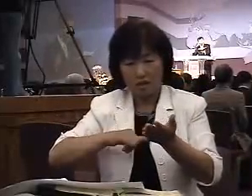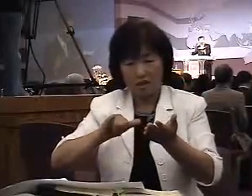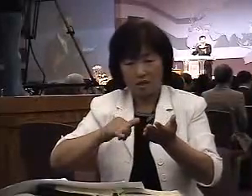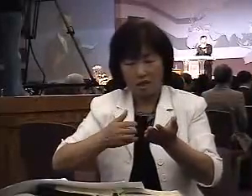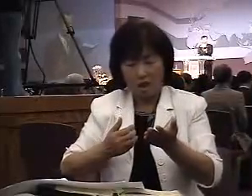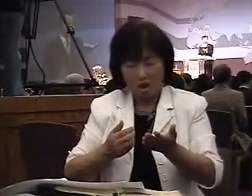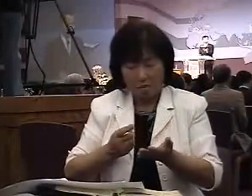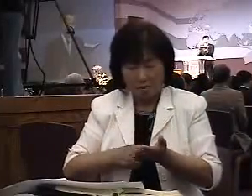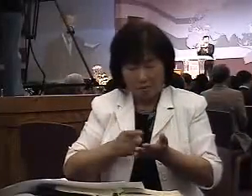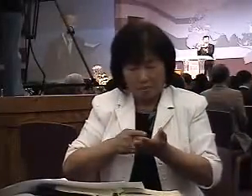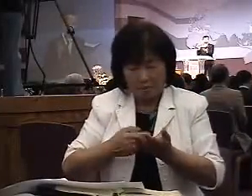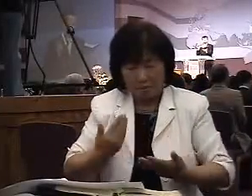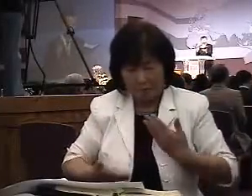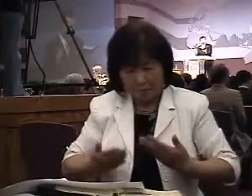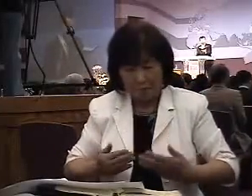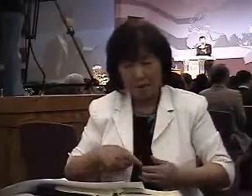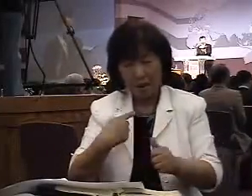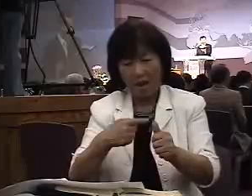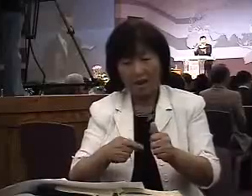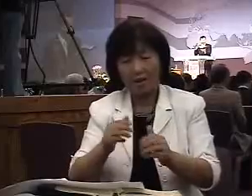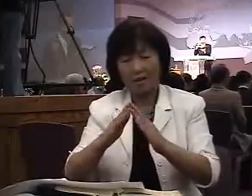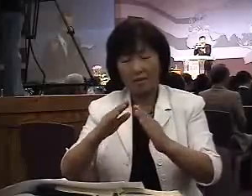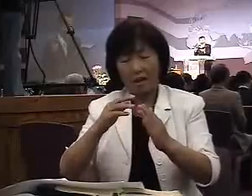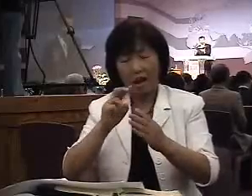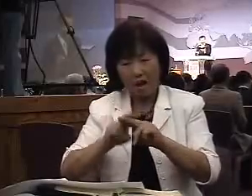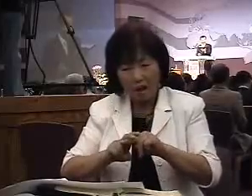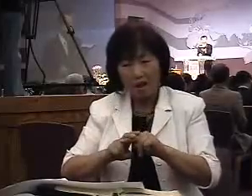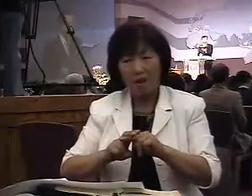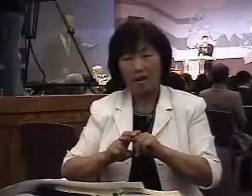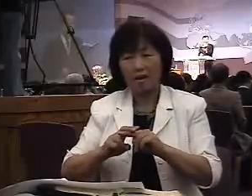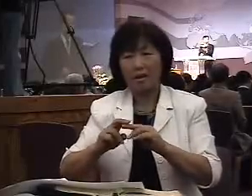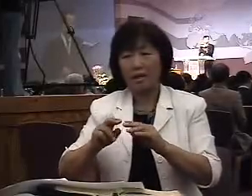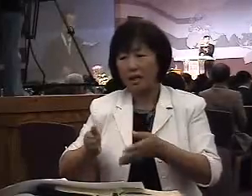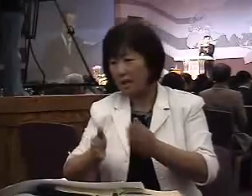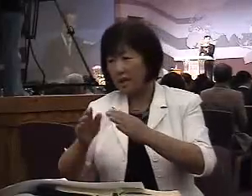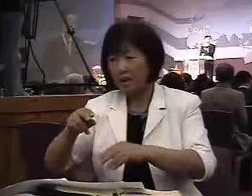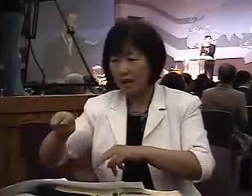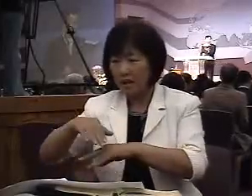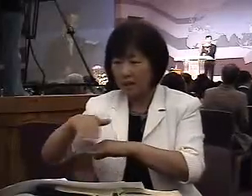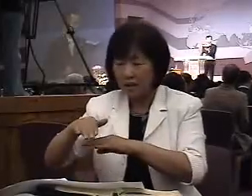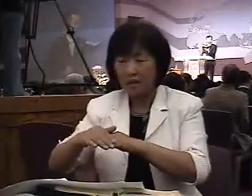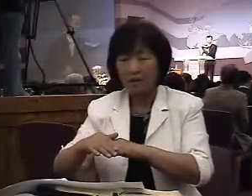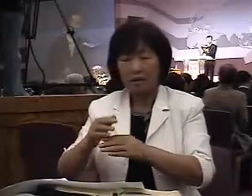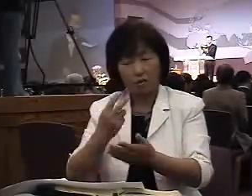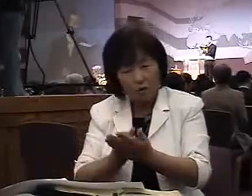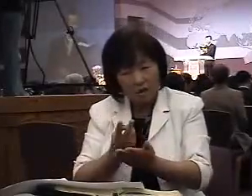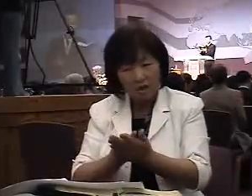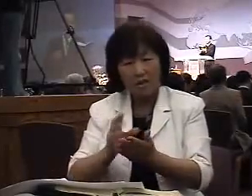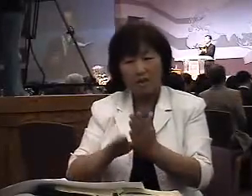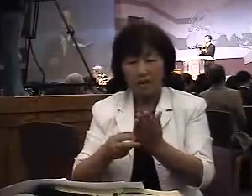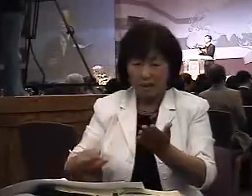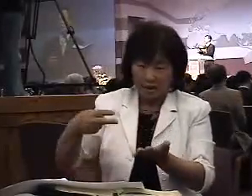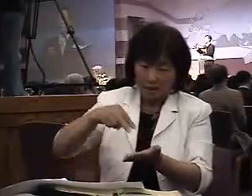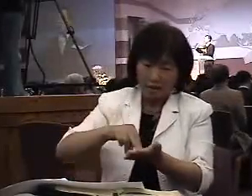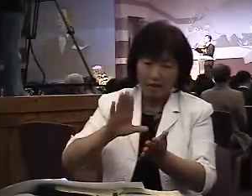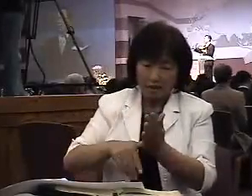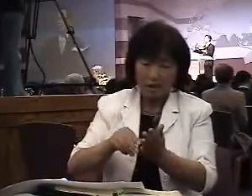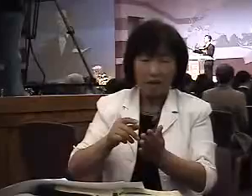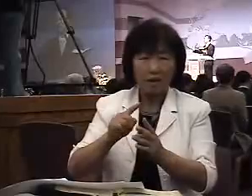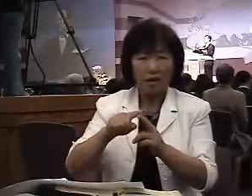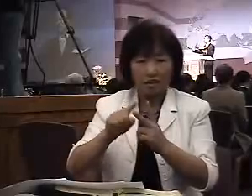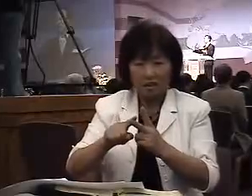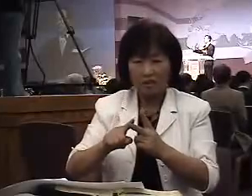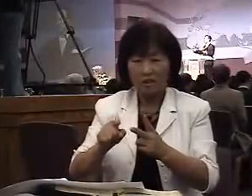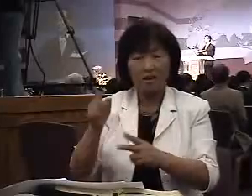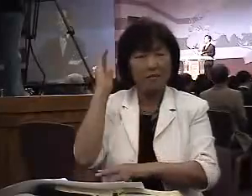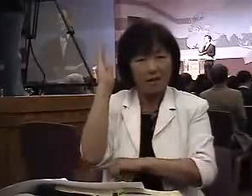자녀에게 부지런히 가르치며 집에 앉았을 때든지 길에 행할 때든지 누웠을 때든지 일어날 때든지 이 말씀을 강론할